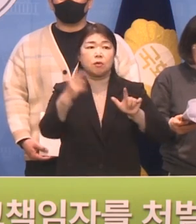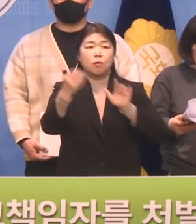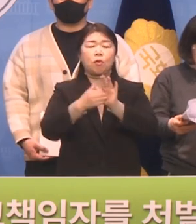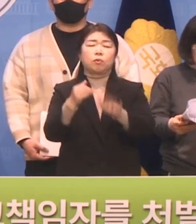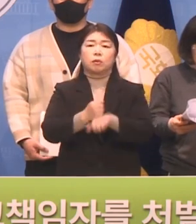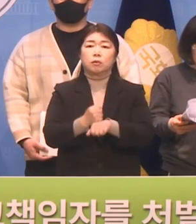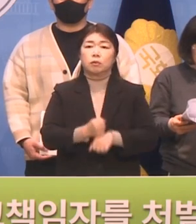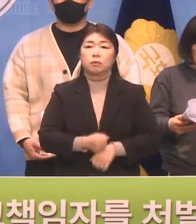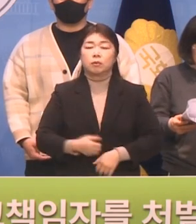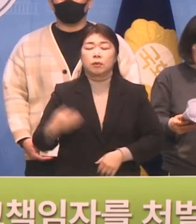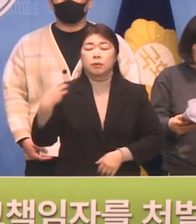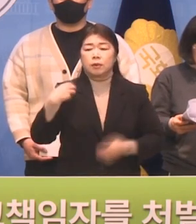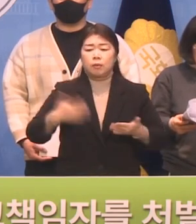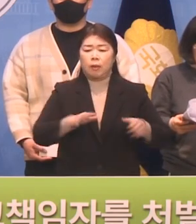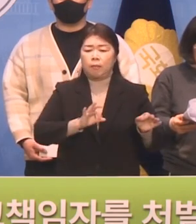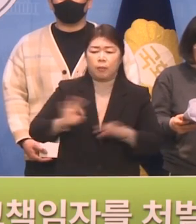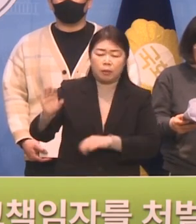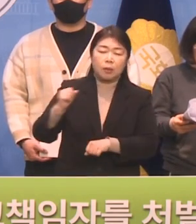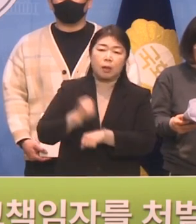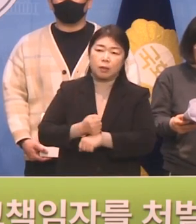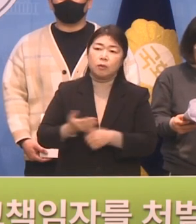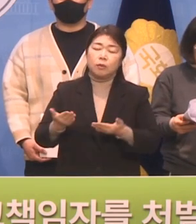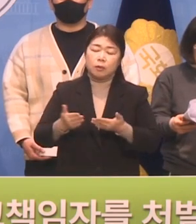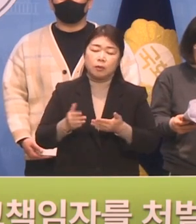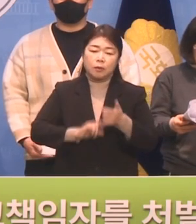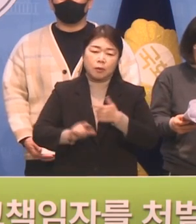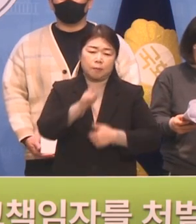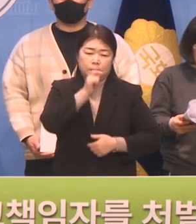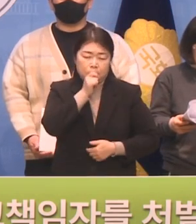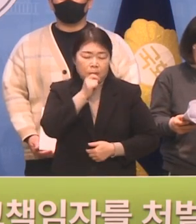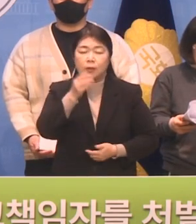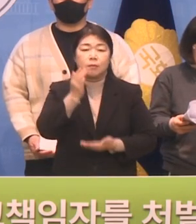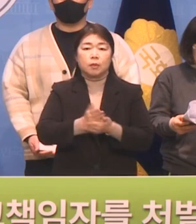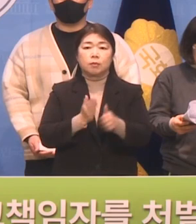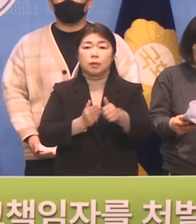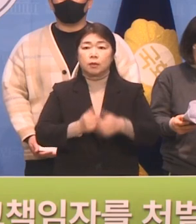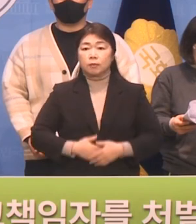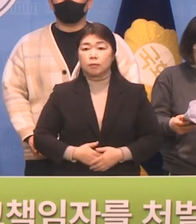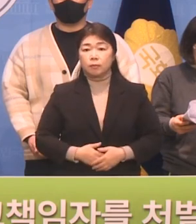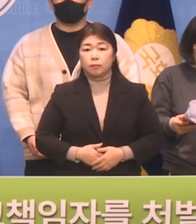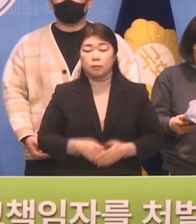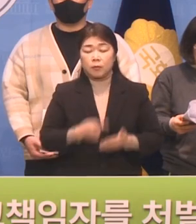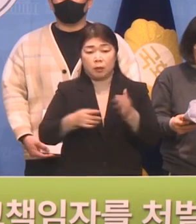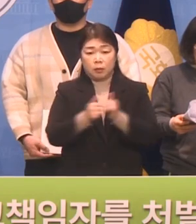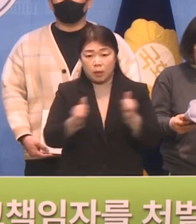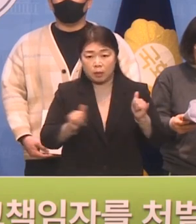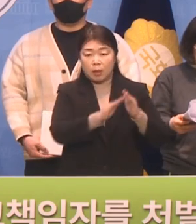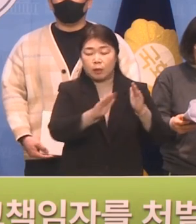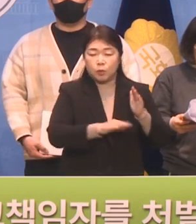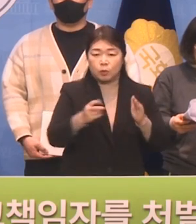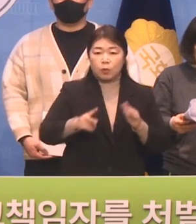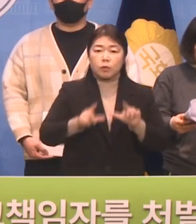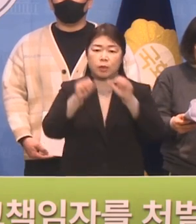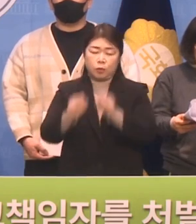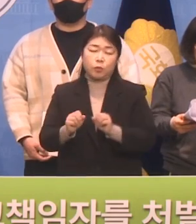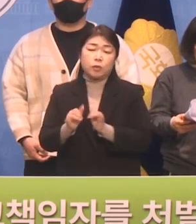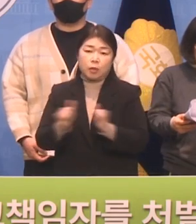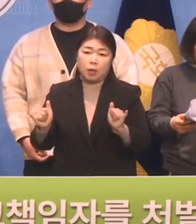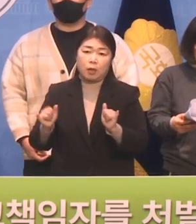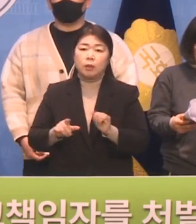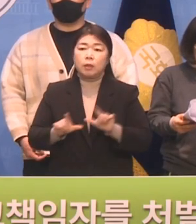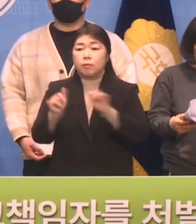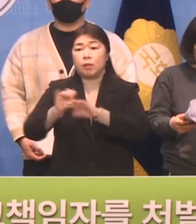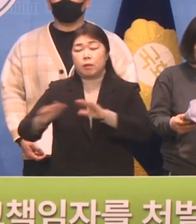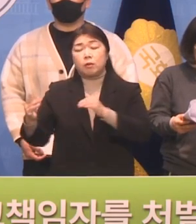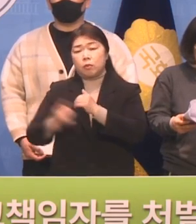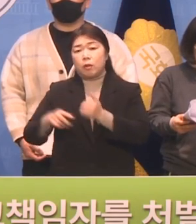국가의 책무를 방기하는 행태를 더 이상 묵과해선 안 된다. 오송 참사 피해자인 유가족과 생존자 그리고